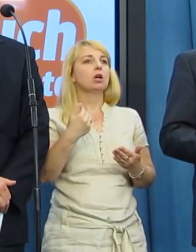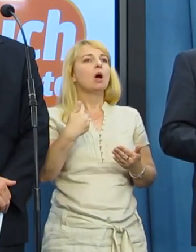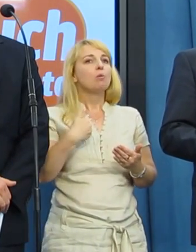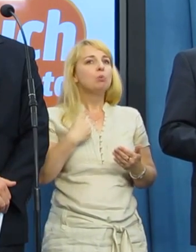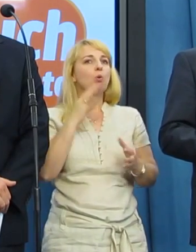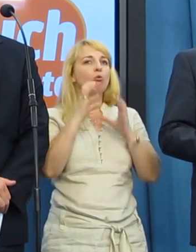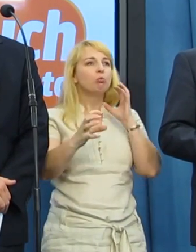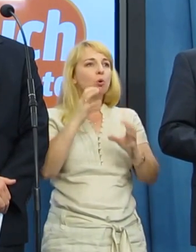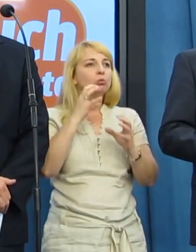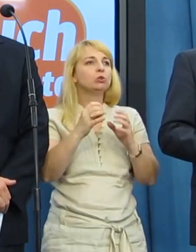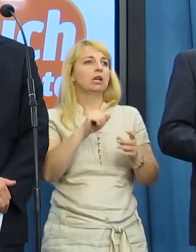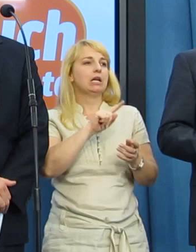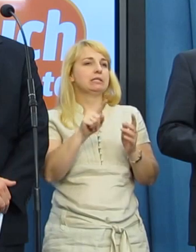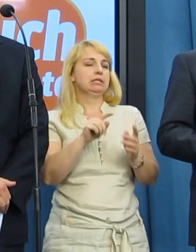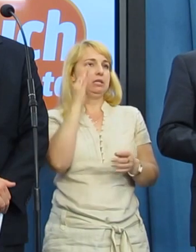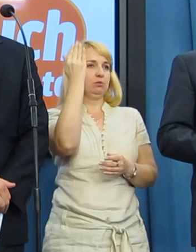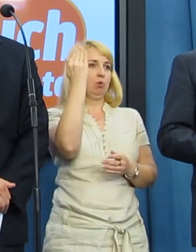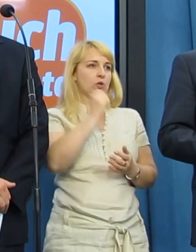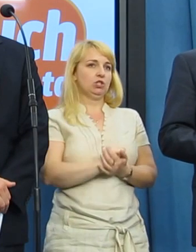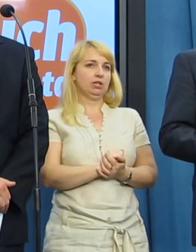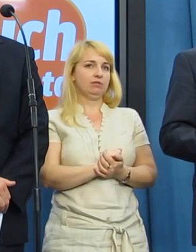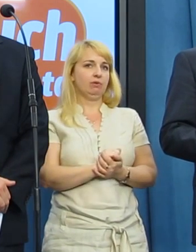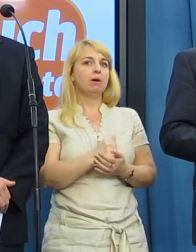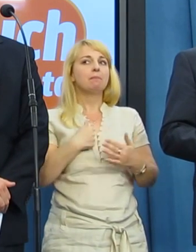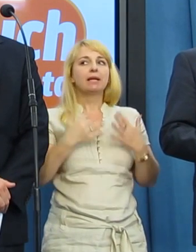też uważamy, że rząd nasz,